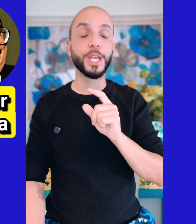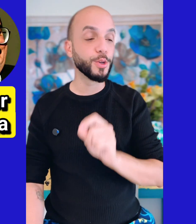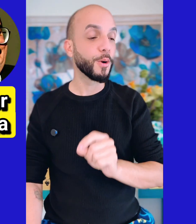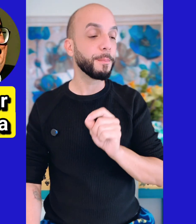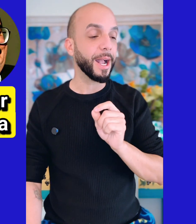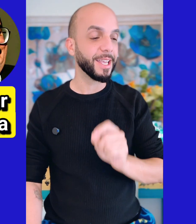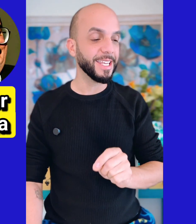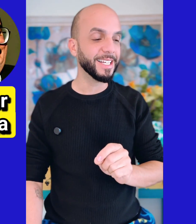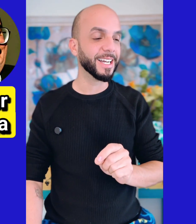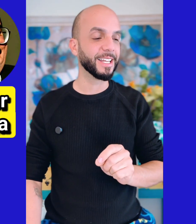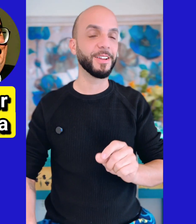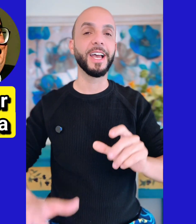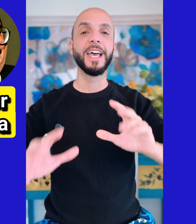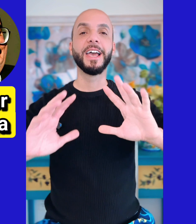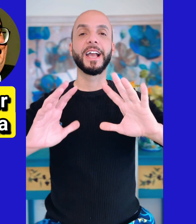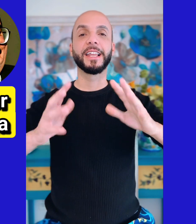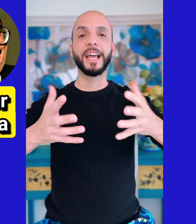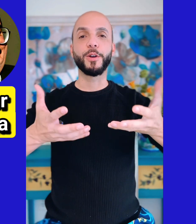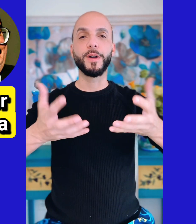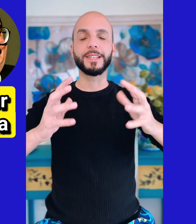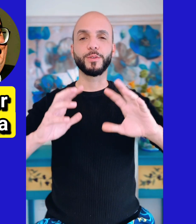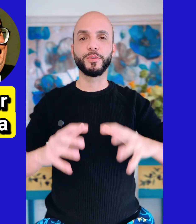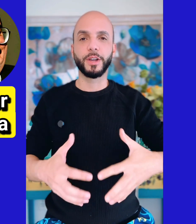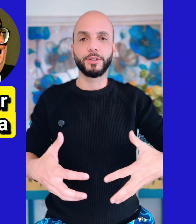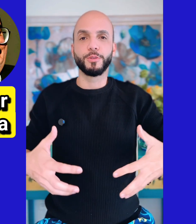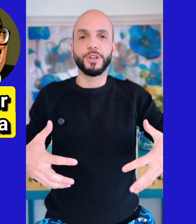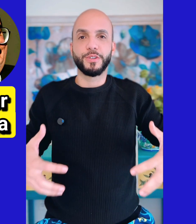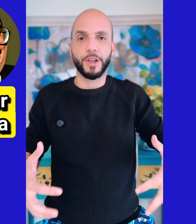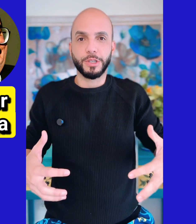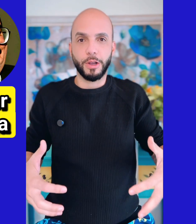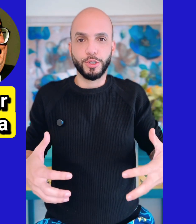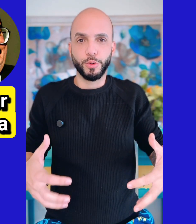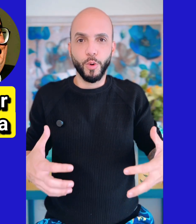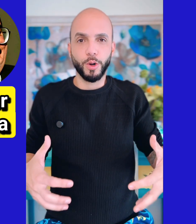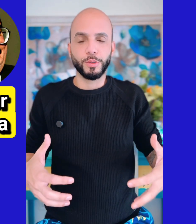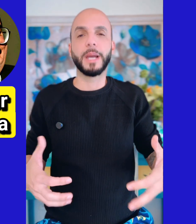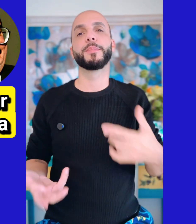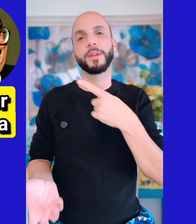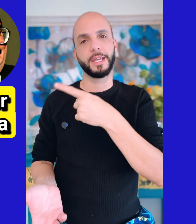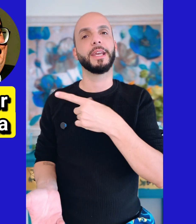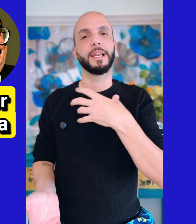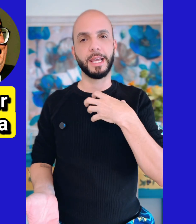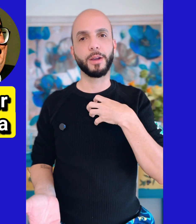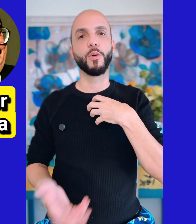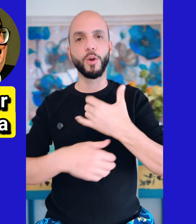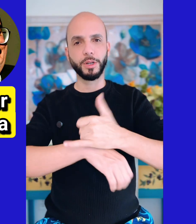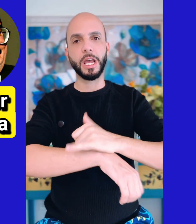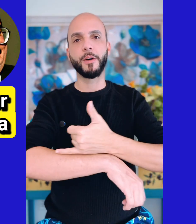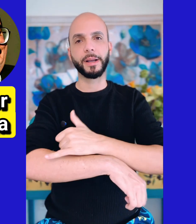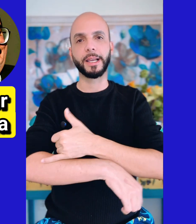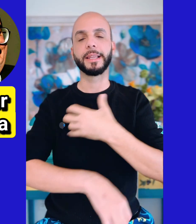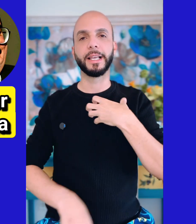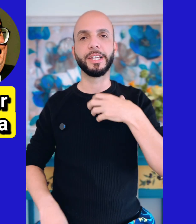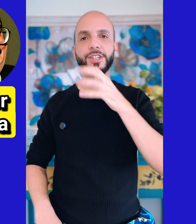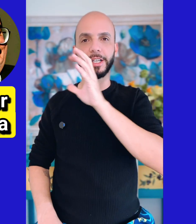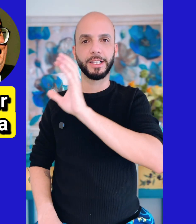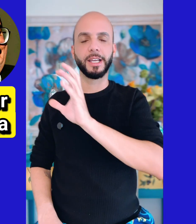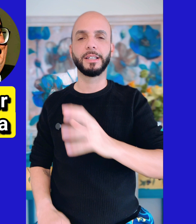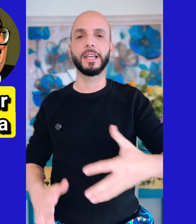senhor barriga, né? Que daí, com essa configuração de mão, a gente faz o sinal de gordo, né? Porque ele é gordo, né? É uma característica dele, né? Então,